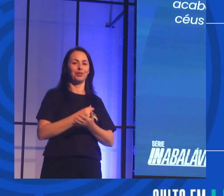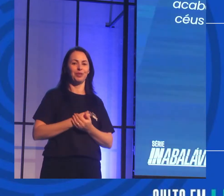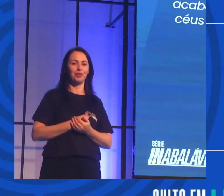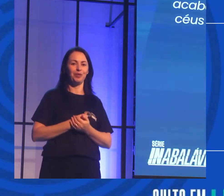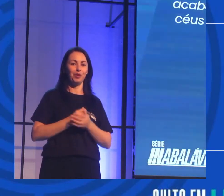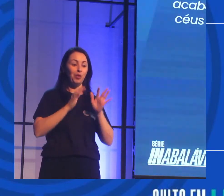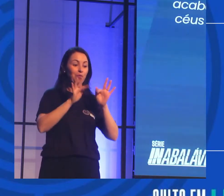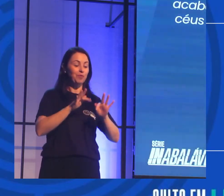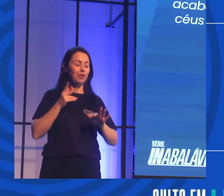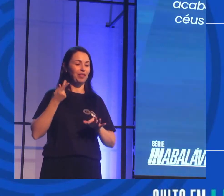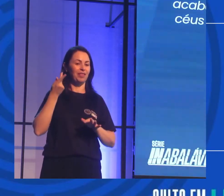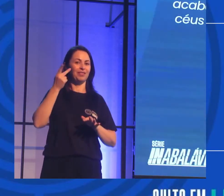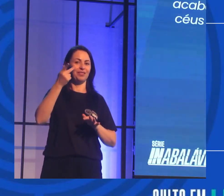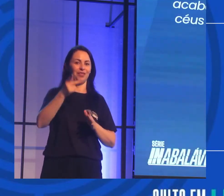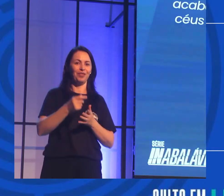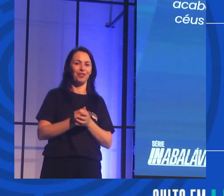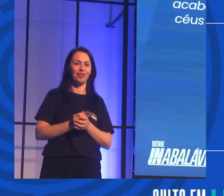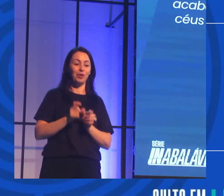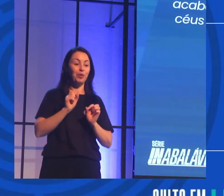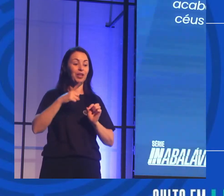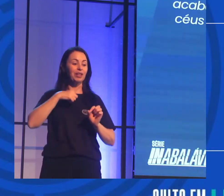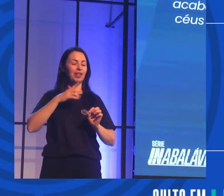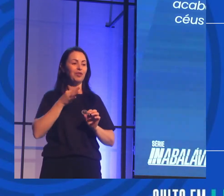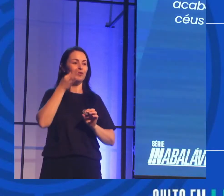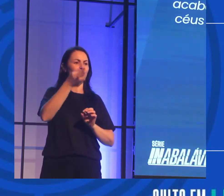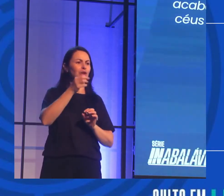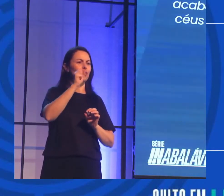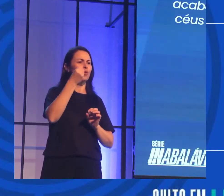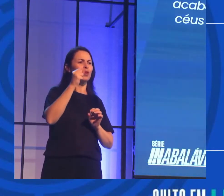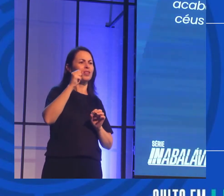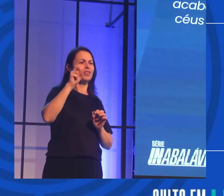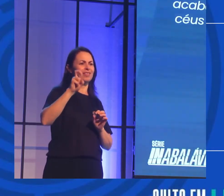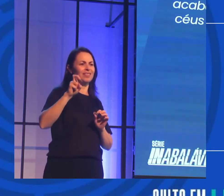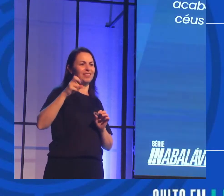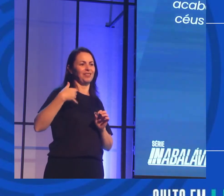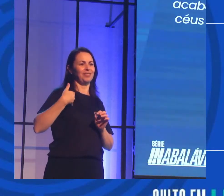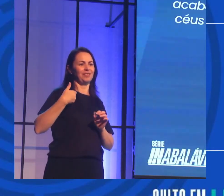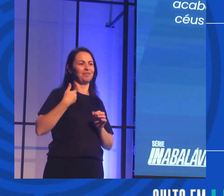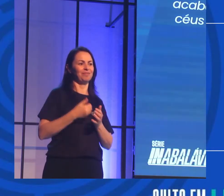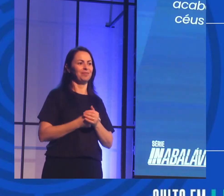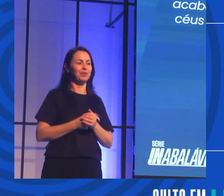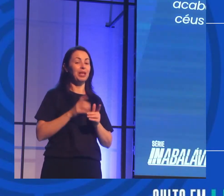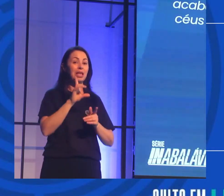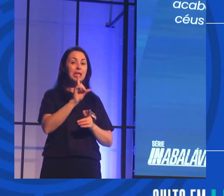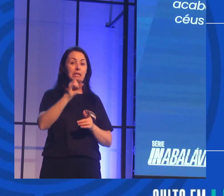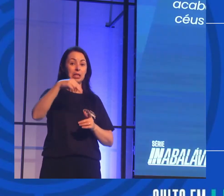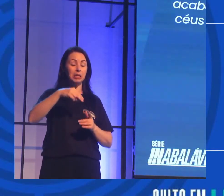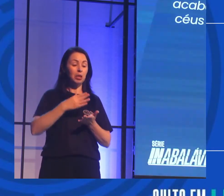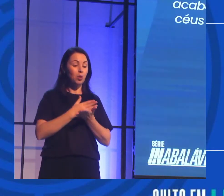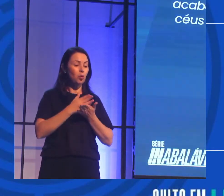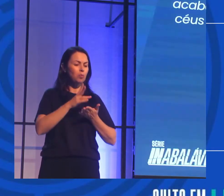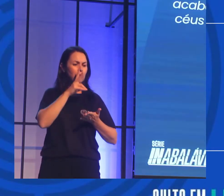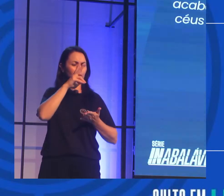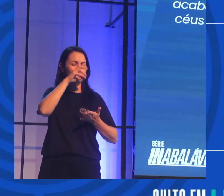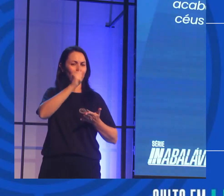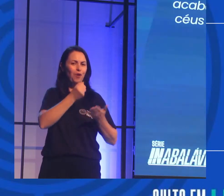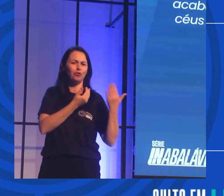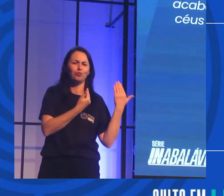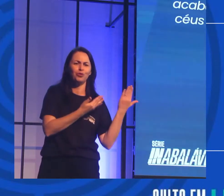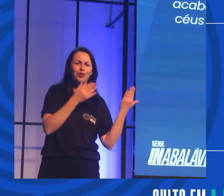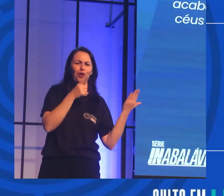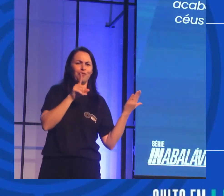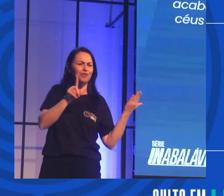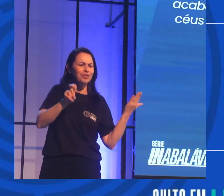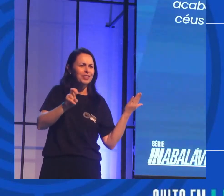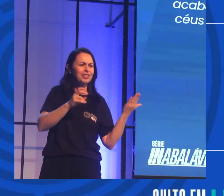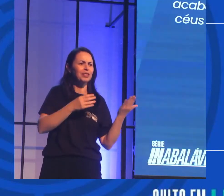mundo vindouro, 85 anos de idade. Daniel começou forte como um adolescente, Daniel